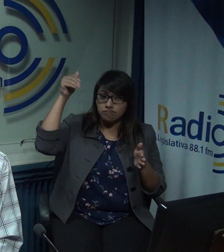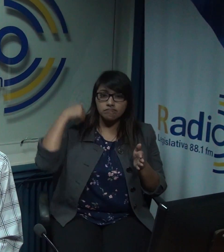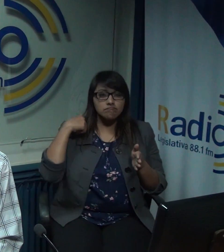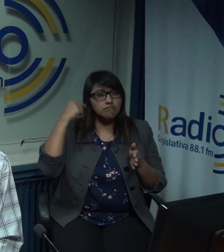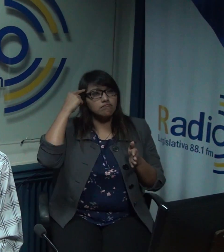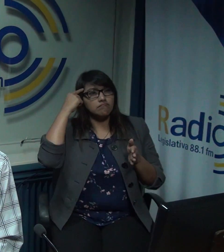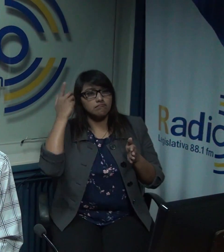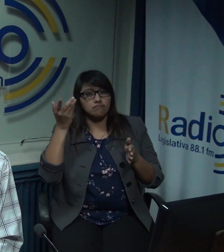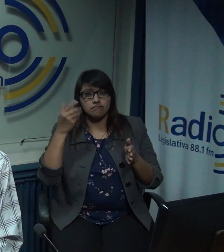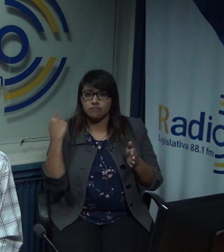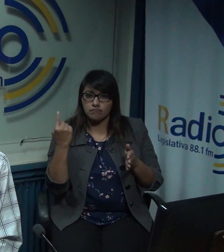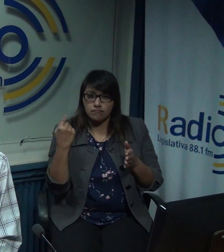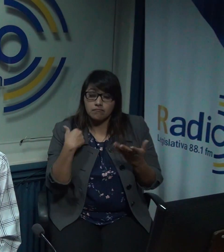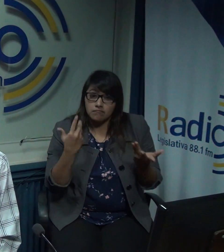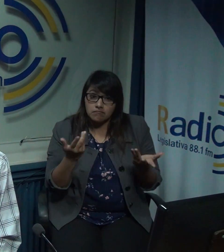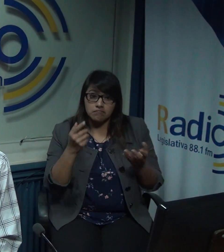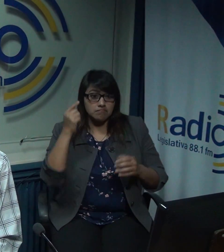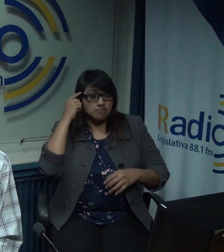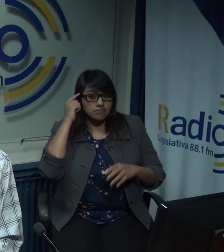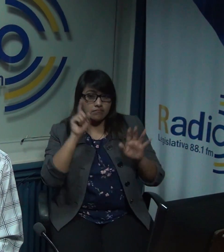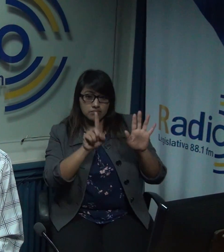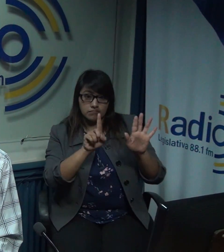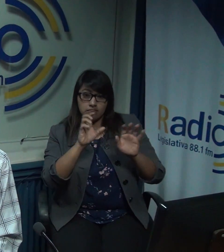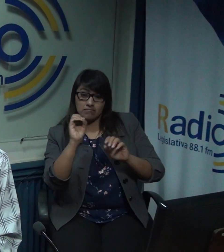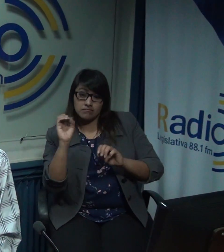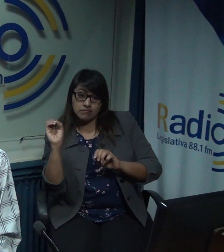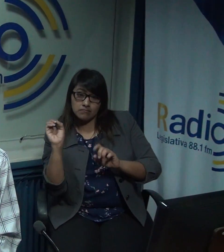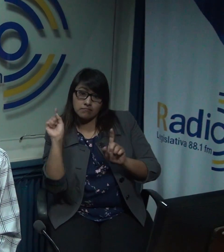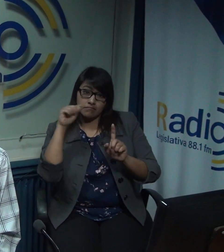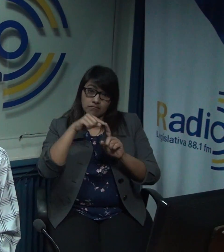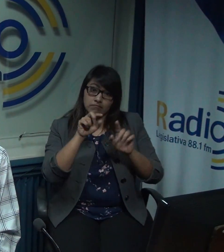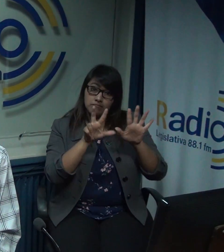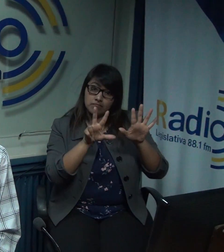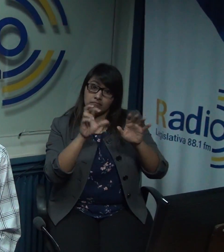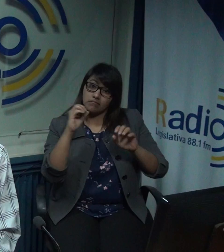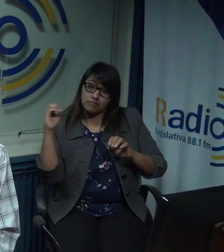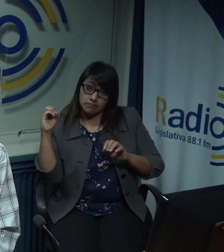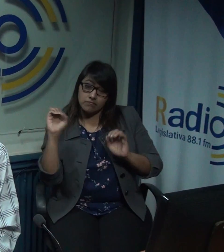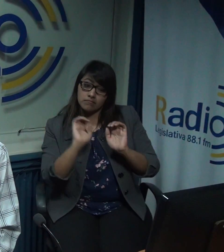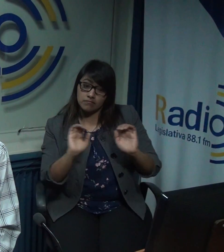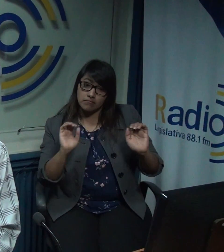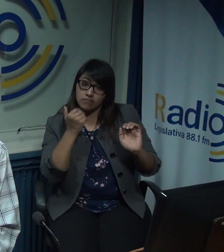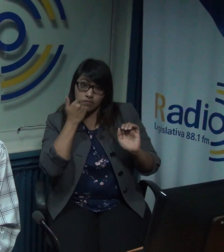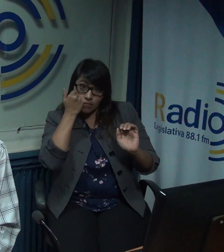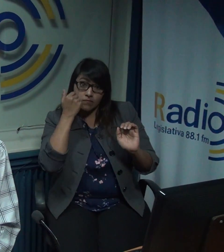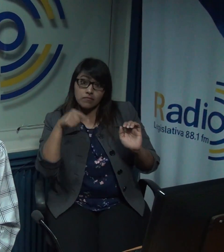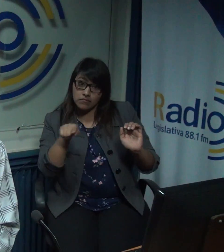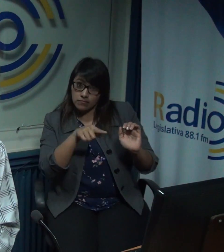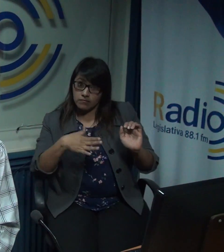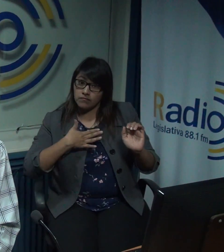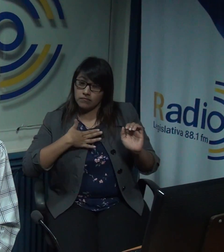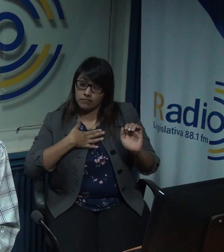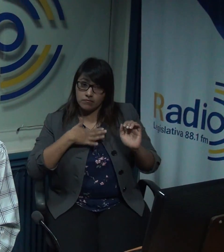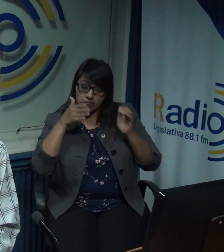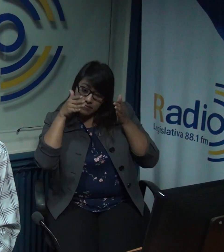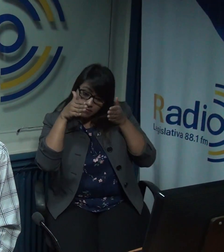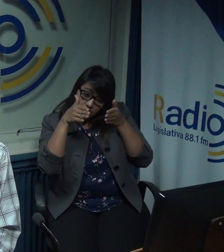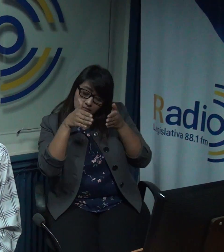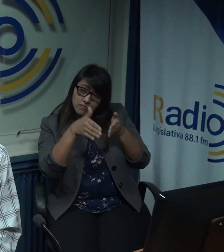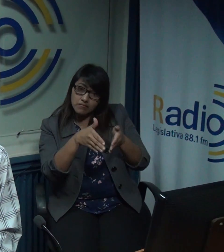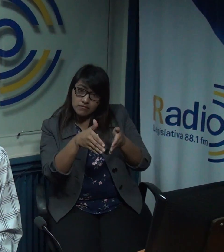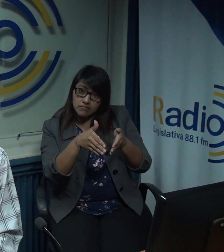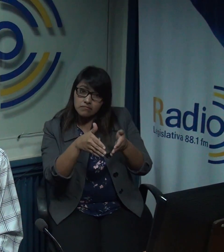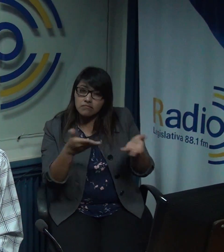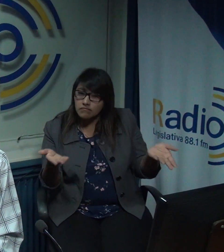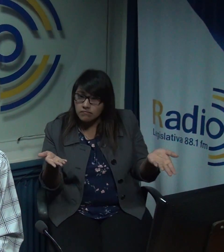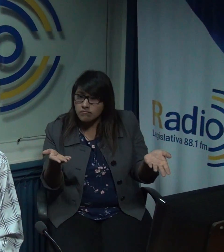atendiendo solamente entre 600 a 800 niños o jóvenes con autismo. Entonces, en